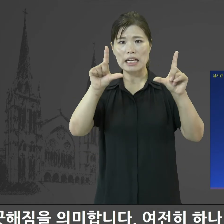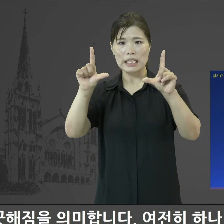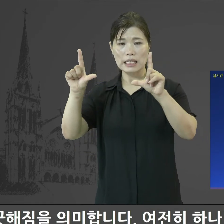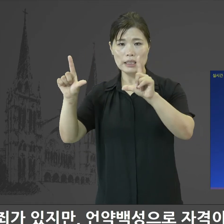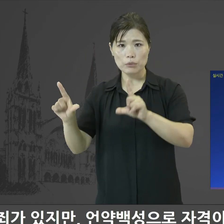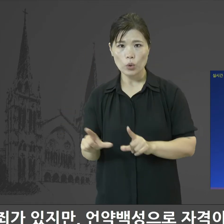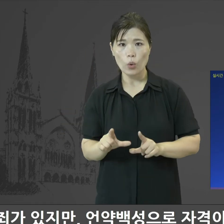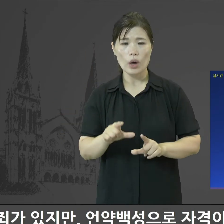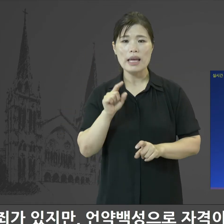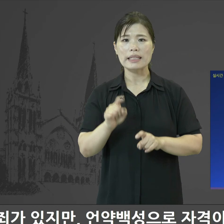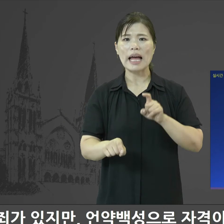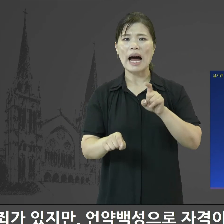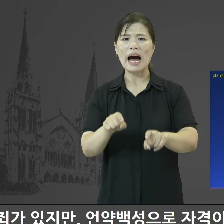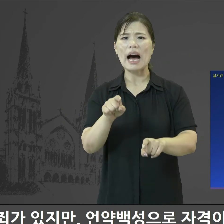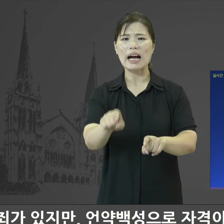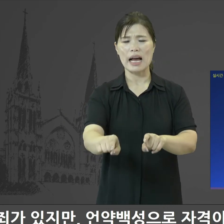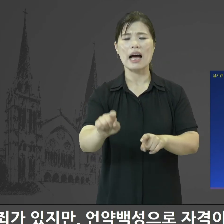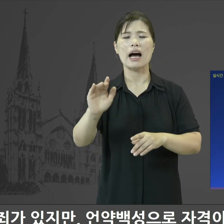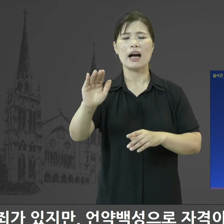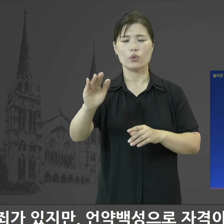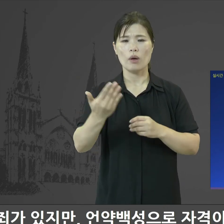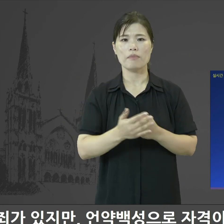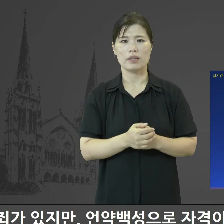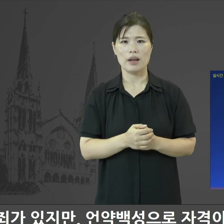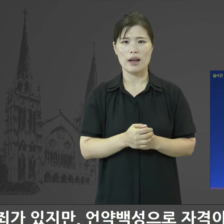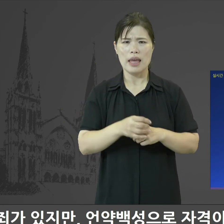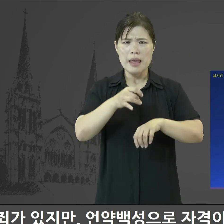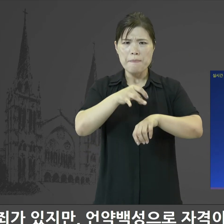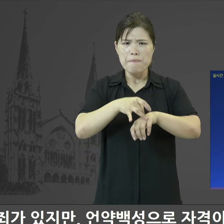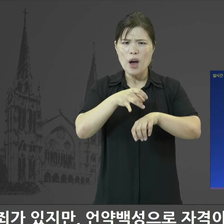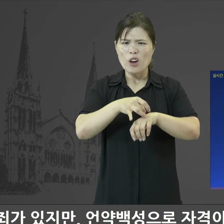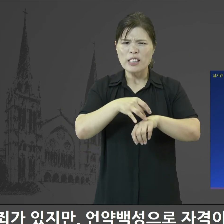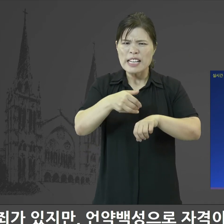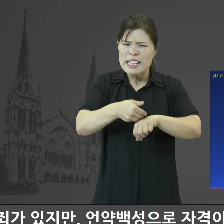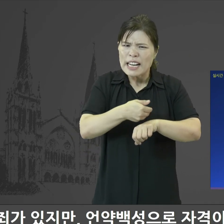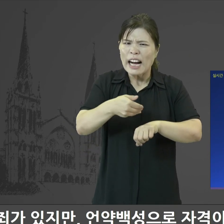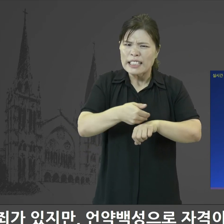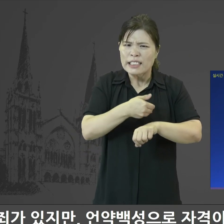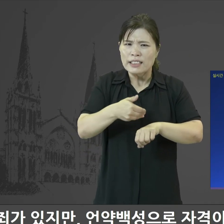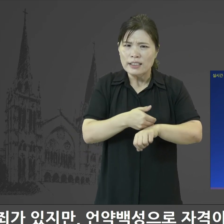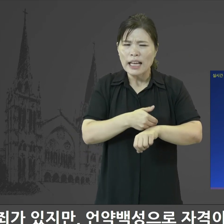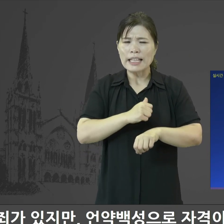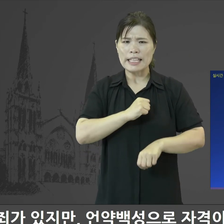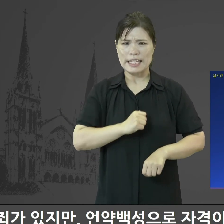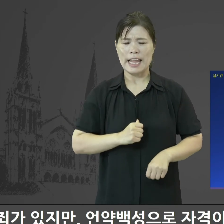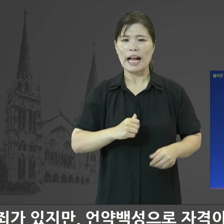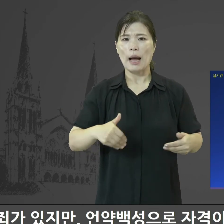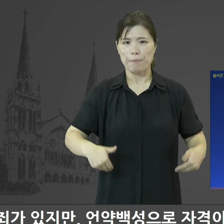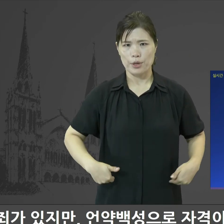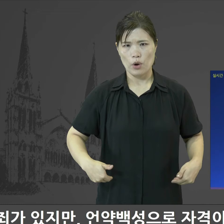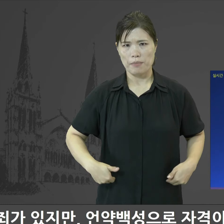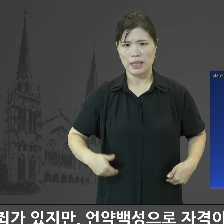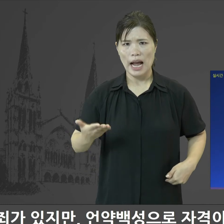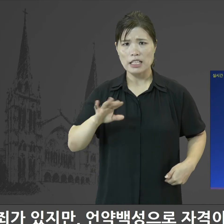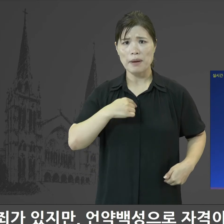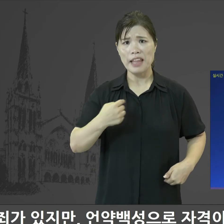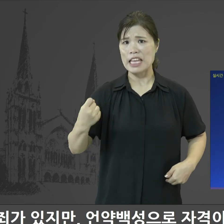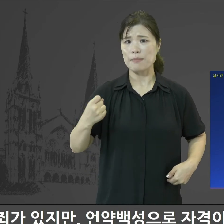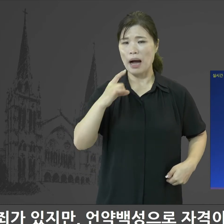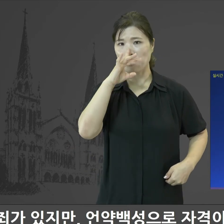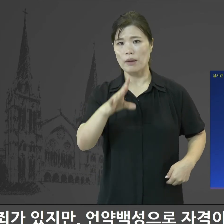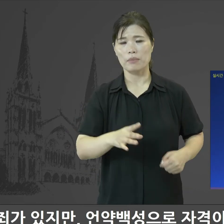것입니다. 이것은 뼈를 깎는 듯한 인내를 요할 수도 있습니다. 하지만 내 힘이 아니라